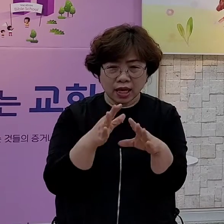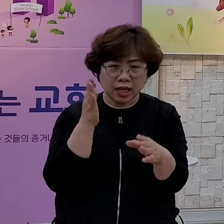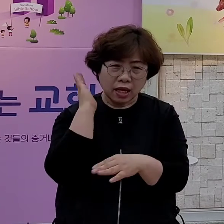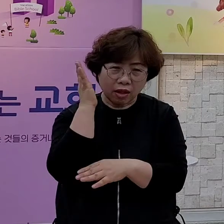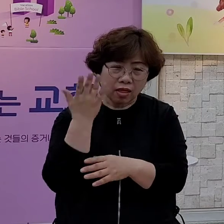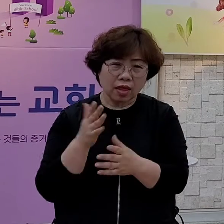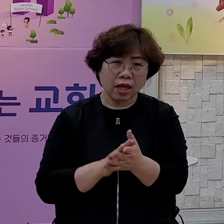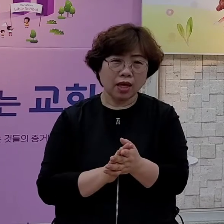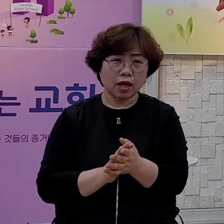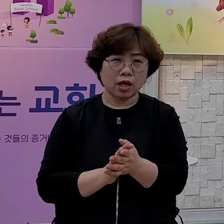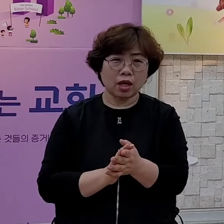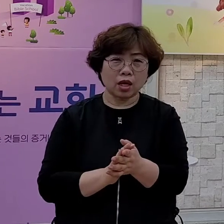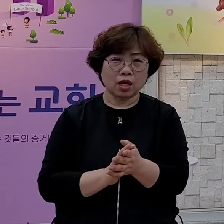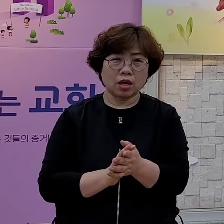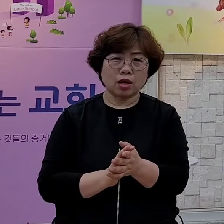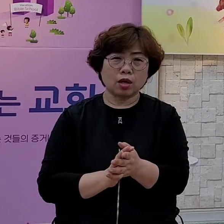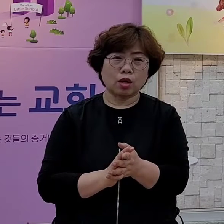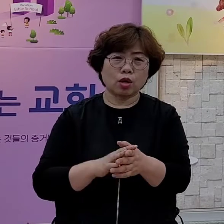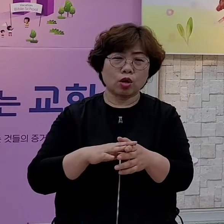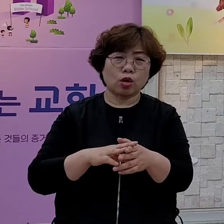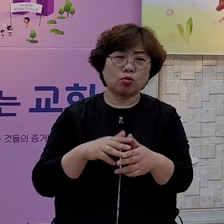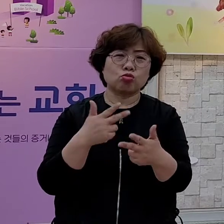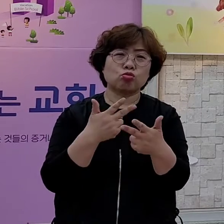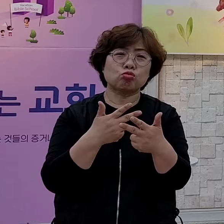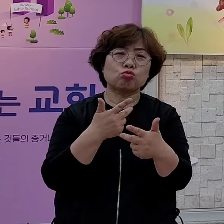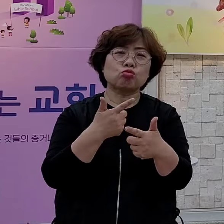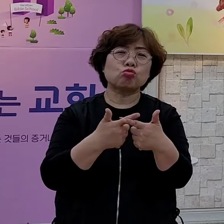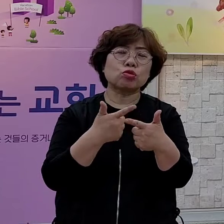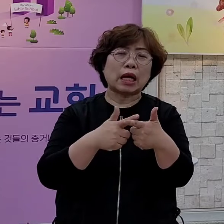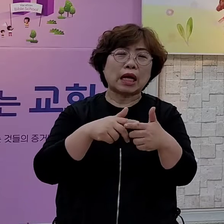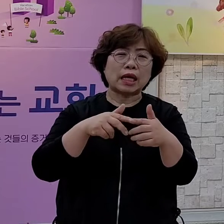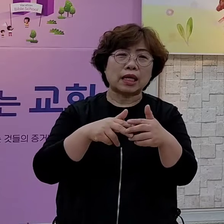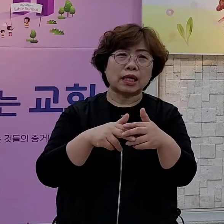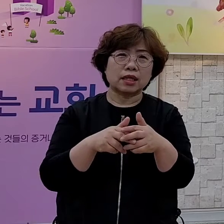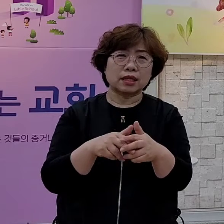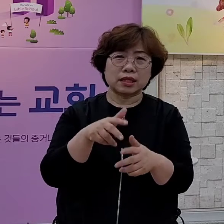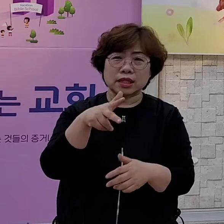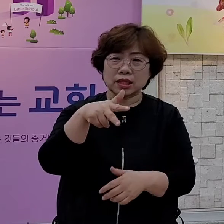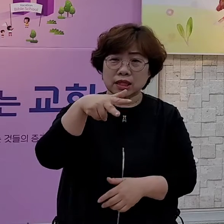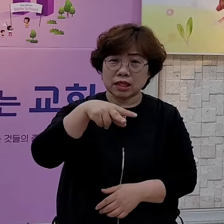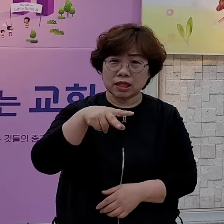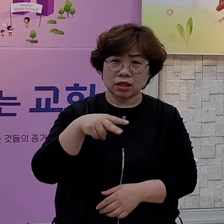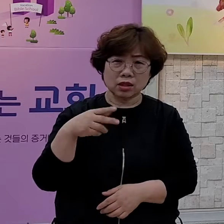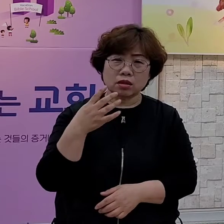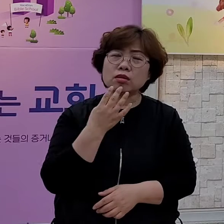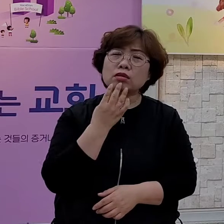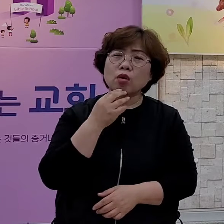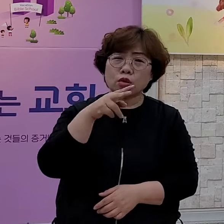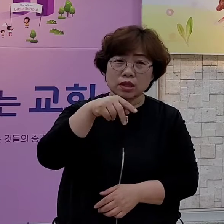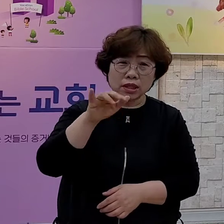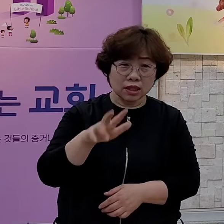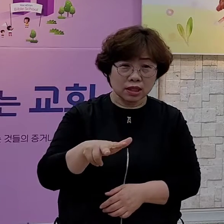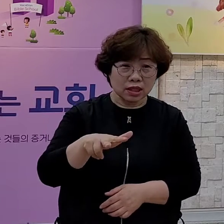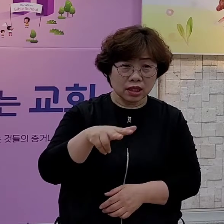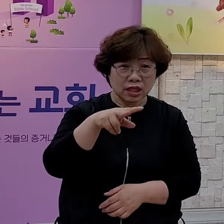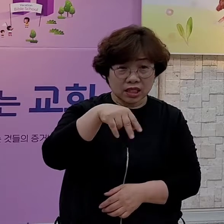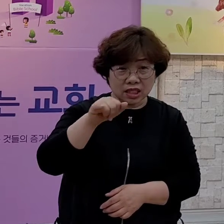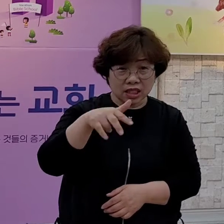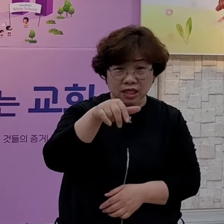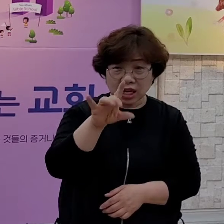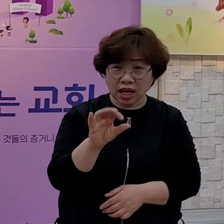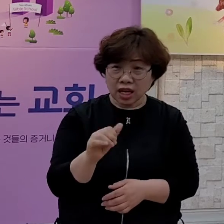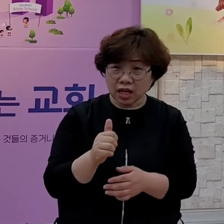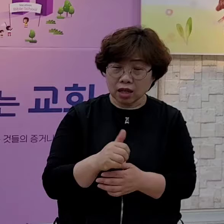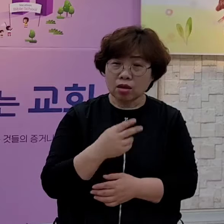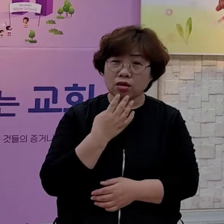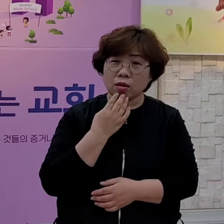서울시장, 부산시장 할 거 없이 믿는 사람이고 안 믿는 사람이고 전부 다 이런 유혹에 넘어지고 이렇게 참 어려움을 당하는